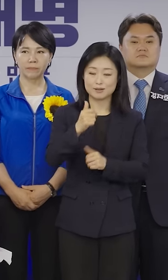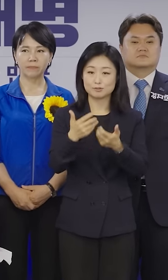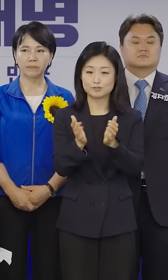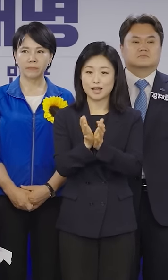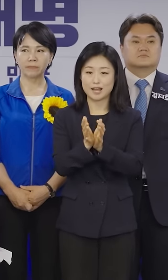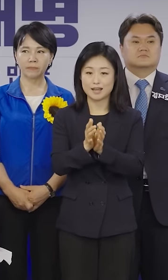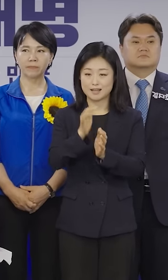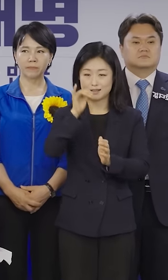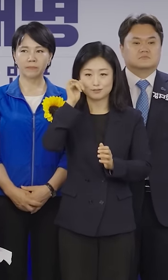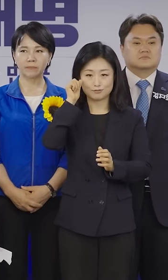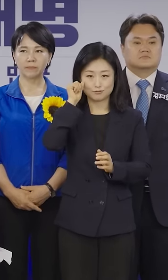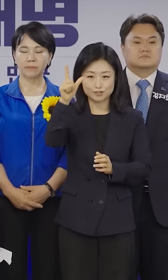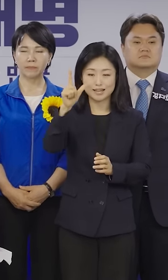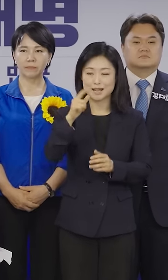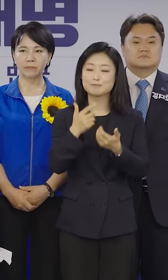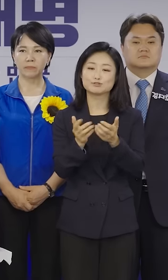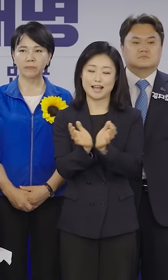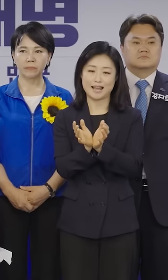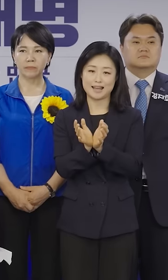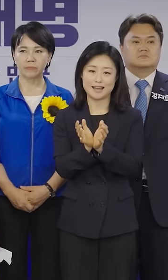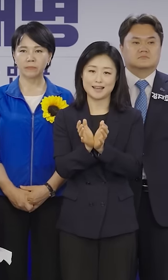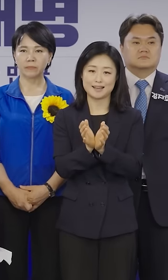유능한 민주당이었습니다.